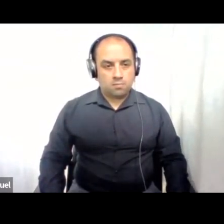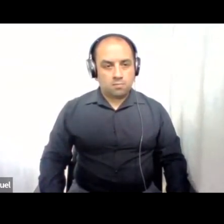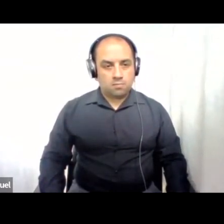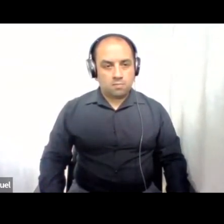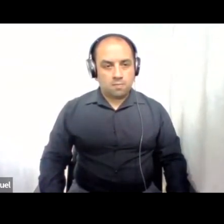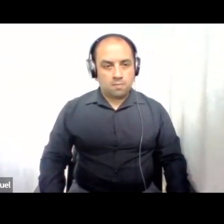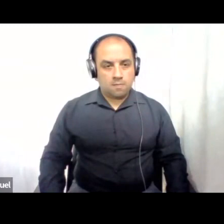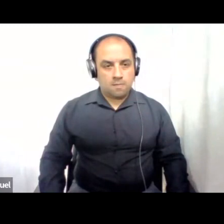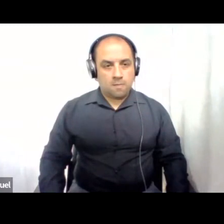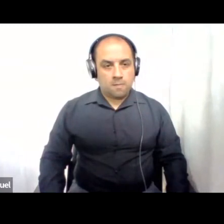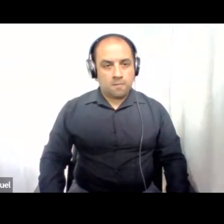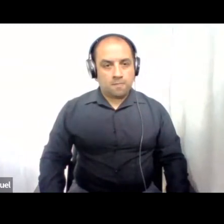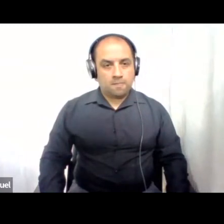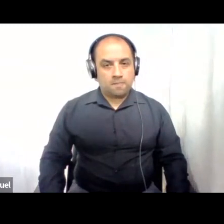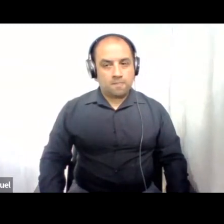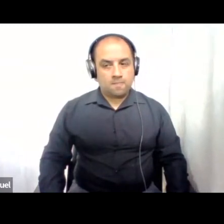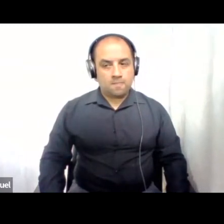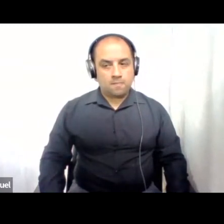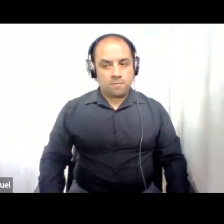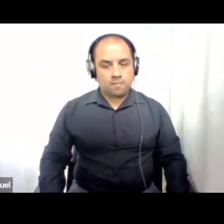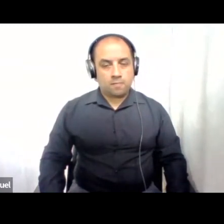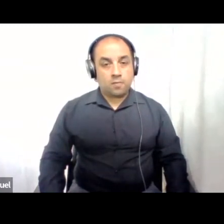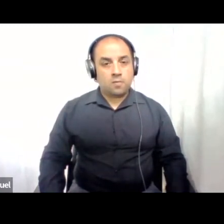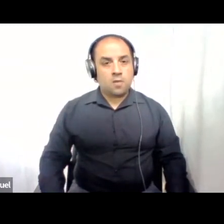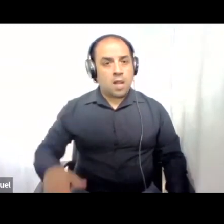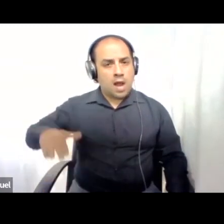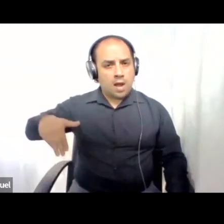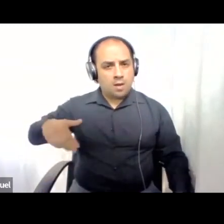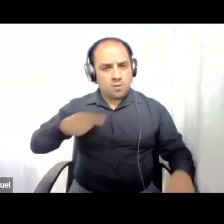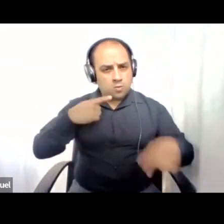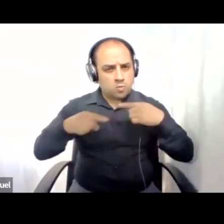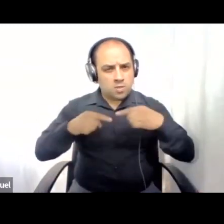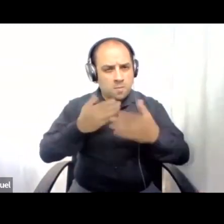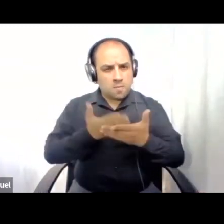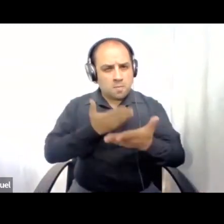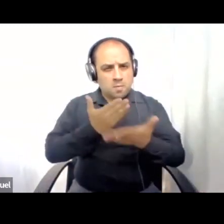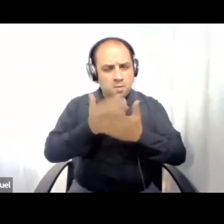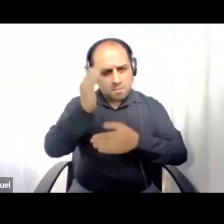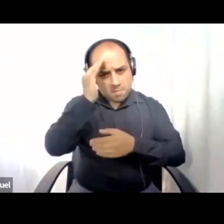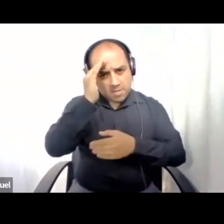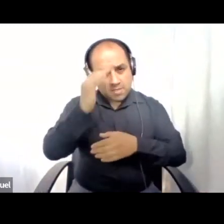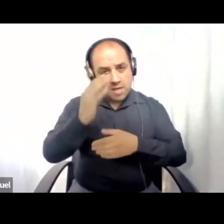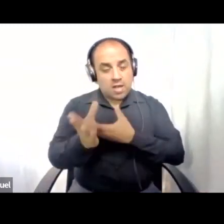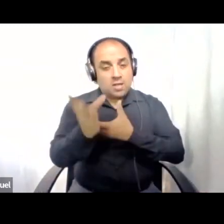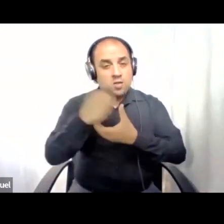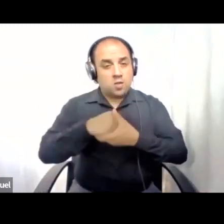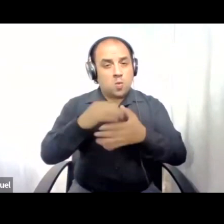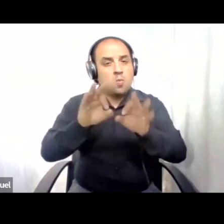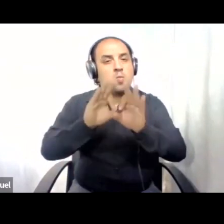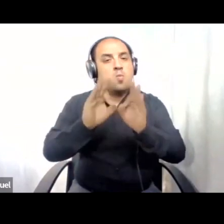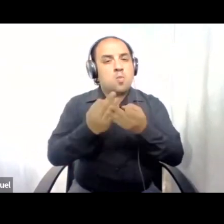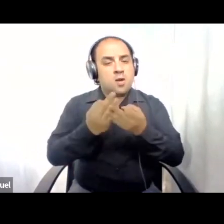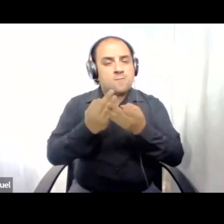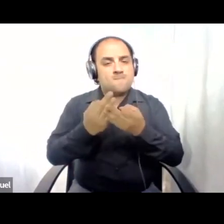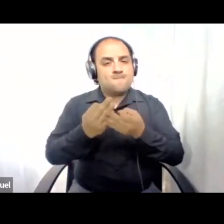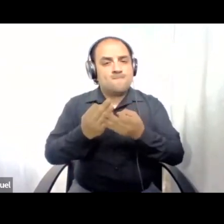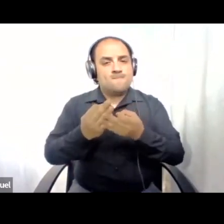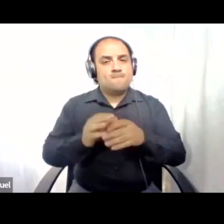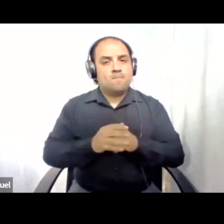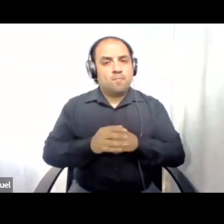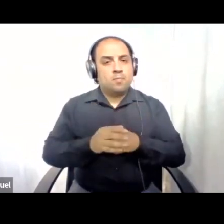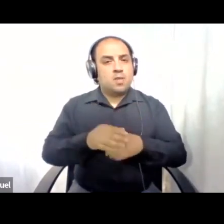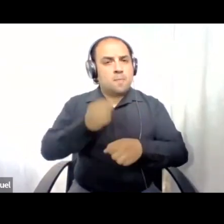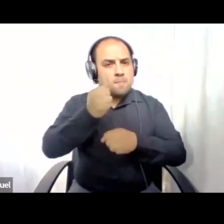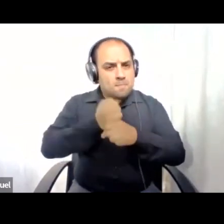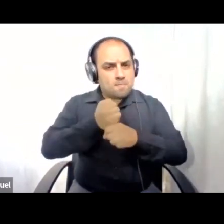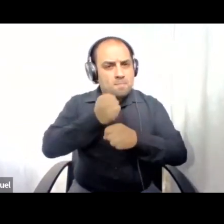Ahora, teniendo como base esto que les he ido comentando, les propongo pensar la inclusión como un dispositivo disciplinario que tiene la finalidad